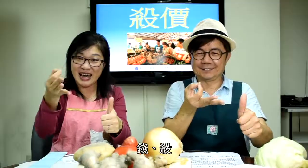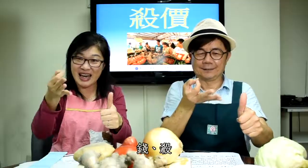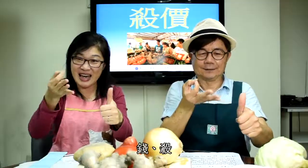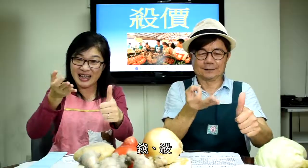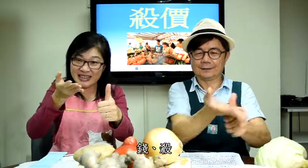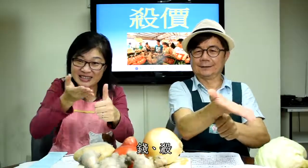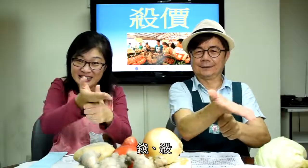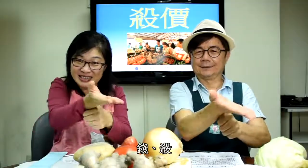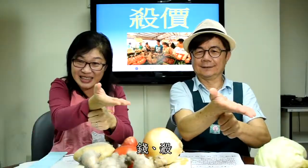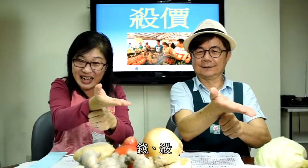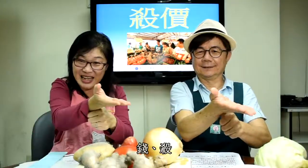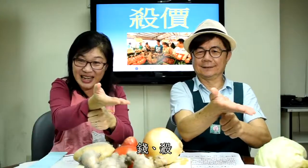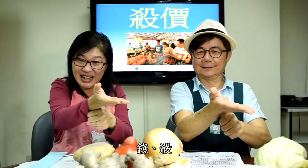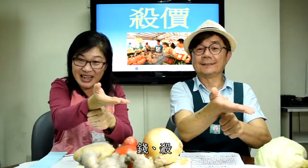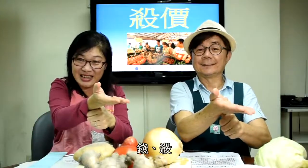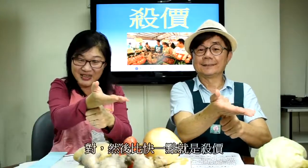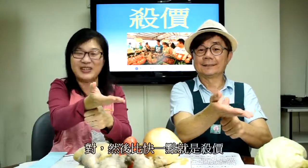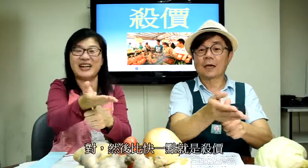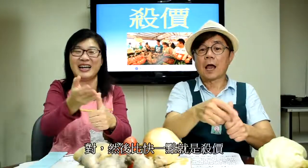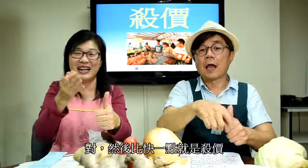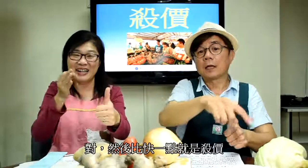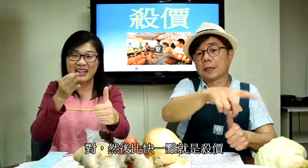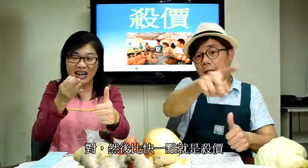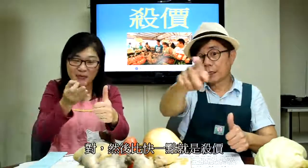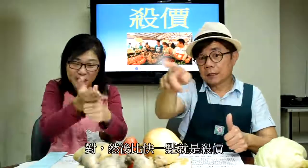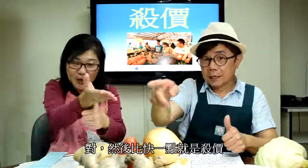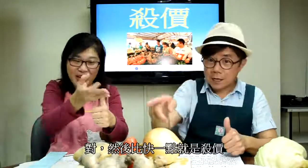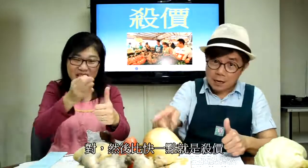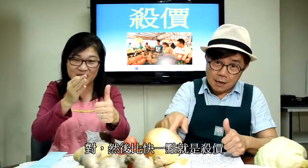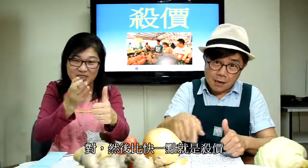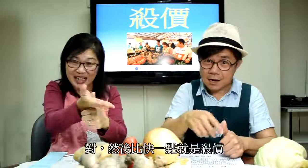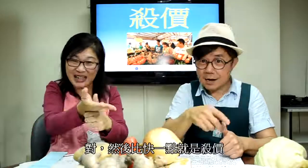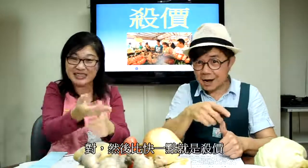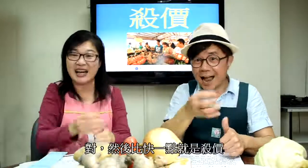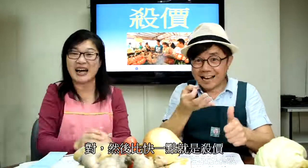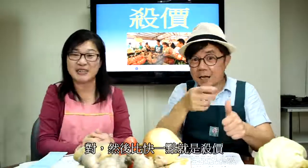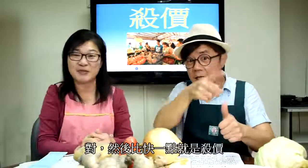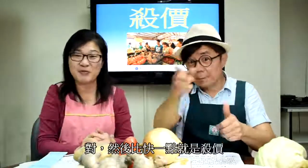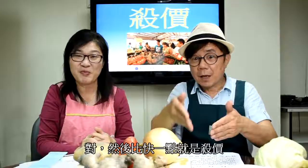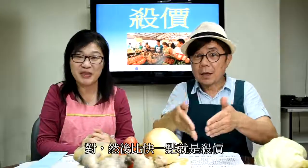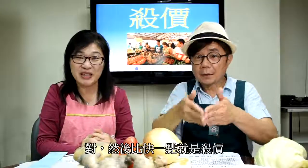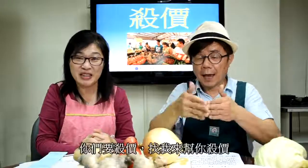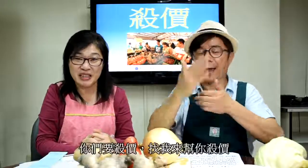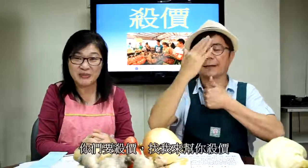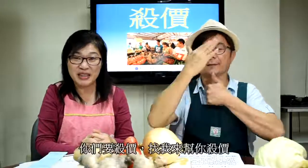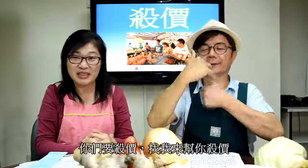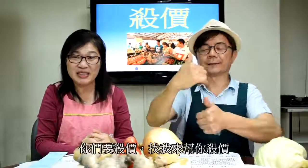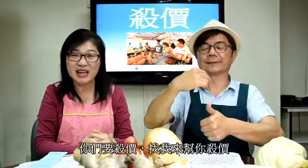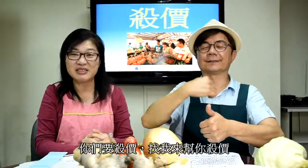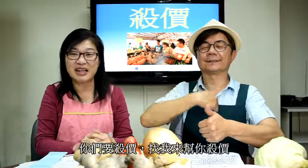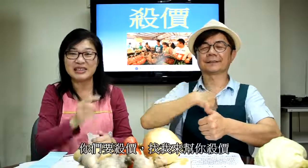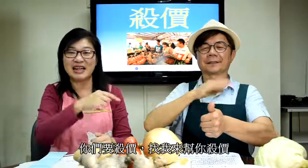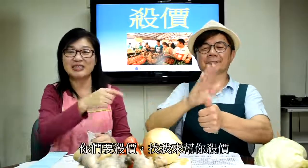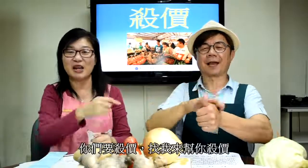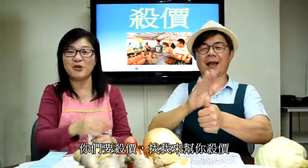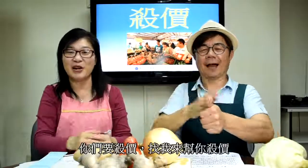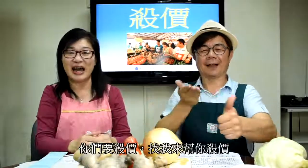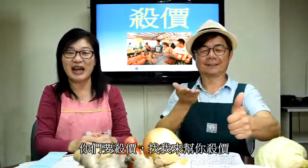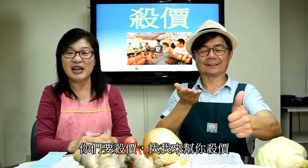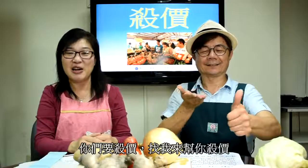钱杀，对，然后比快一点就杀价，你们要杀价找我来帮